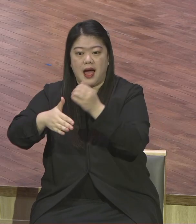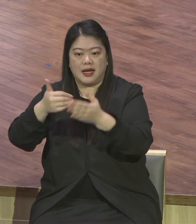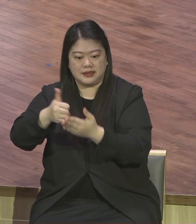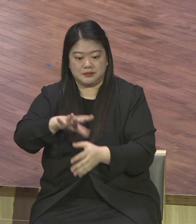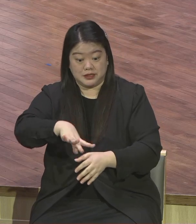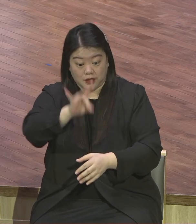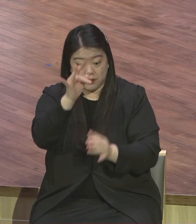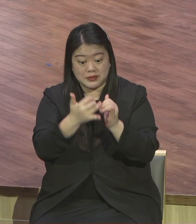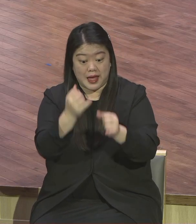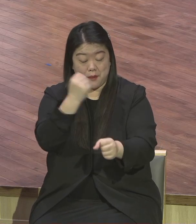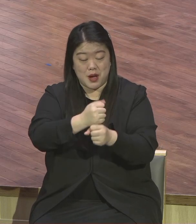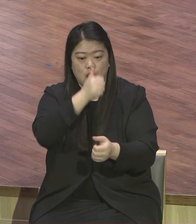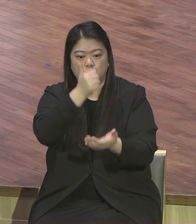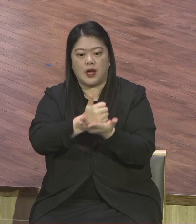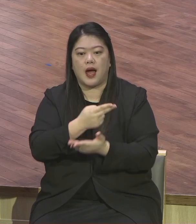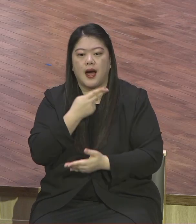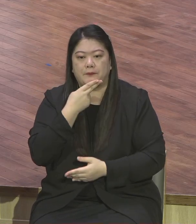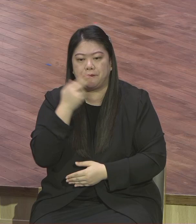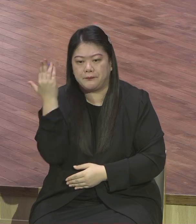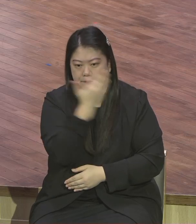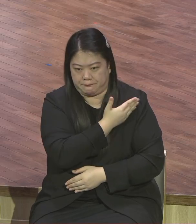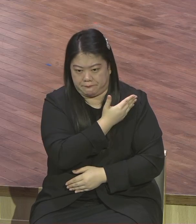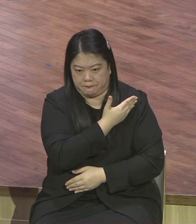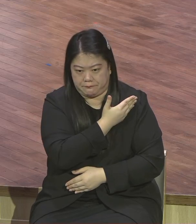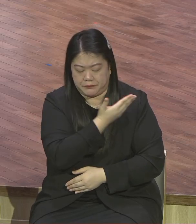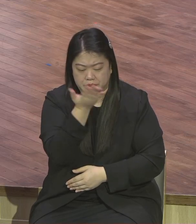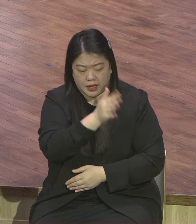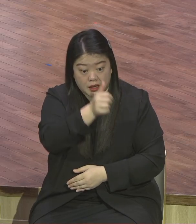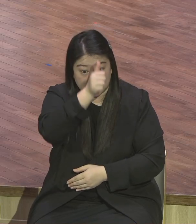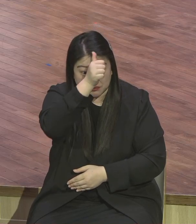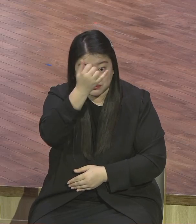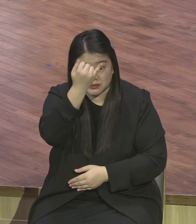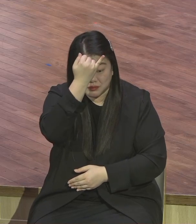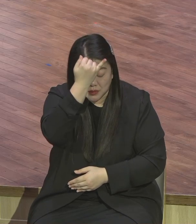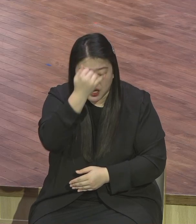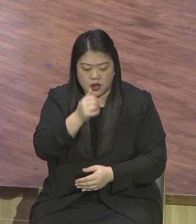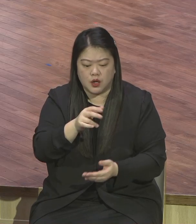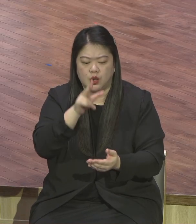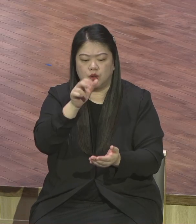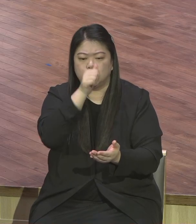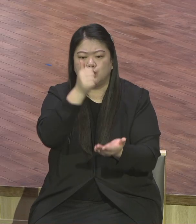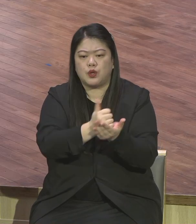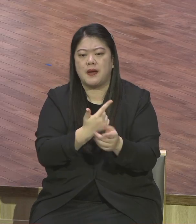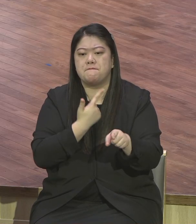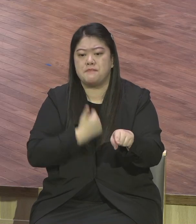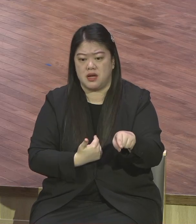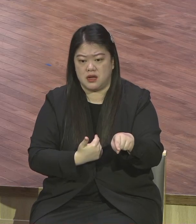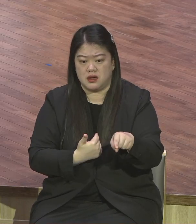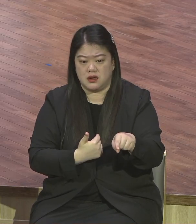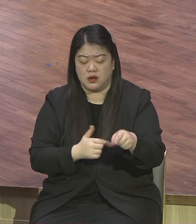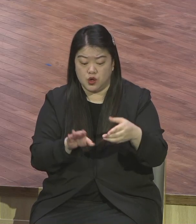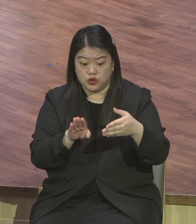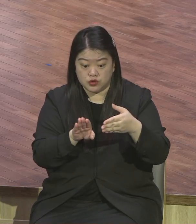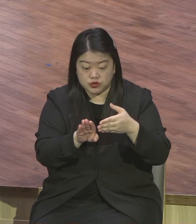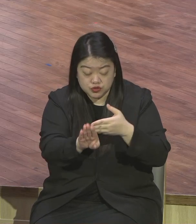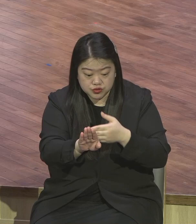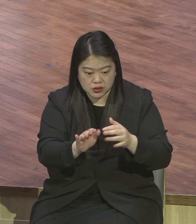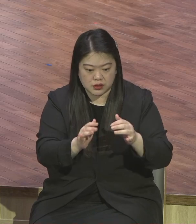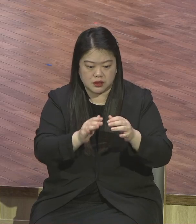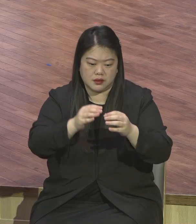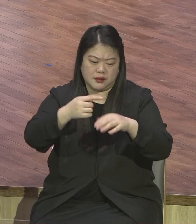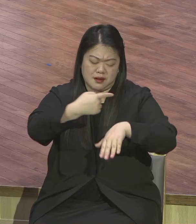상관없어. 1장 2장만 관계있어. 아멘. 그러니까 창세기 3장에서 완전히 죽어버렸단